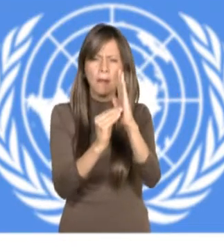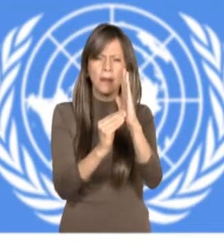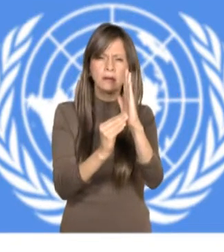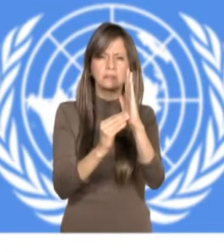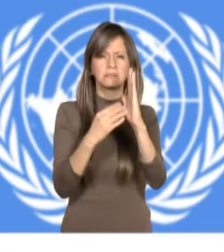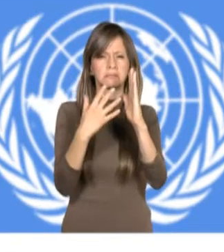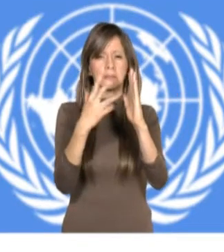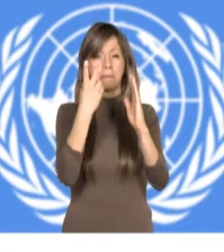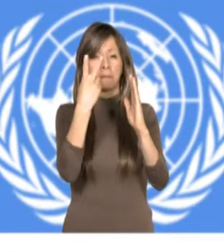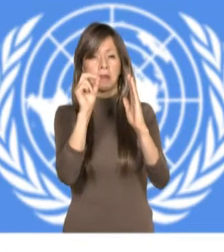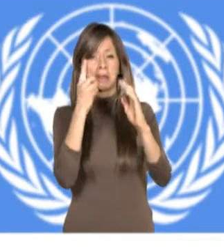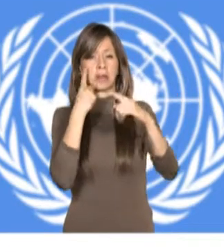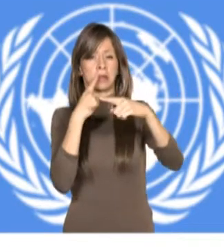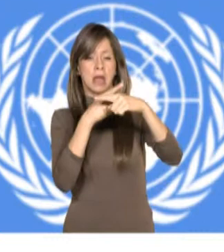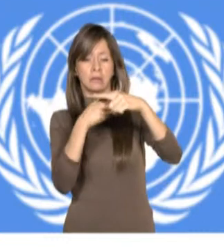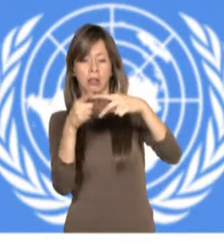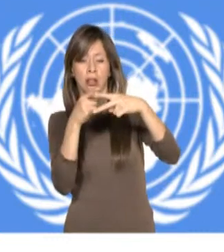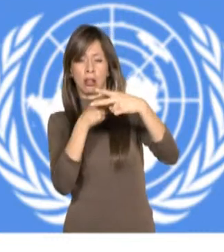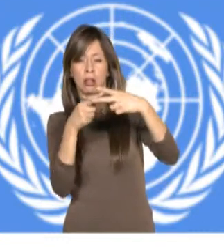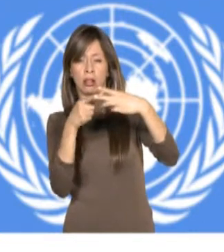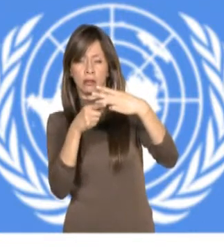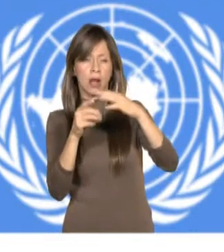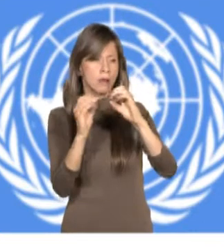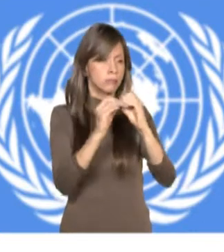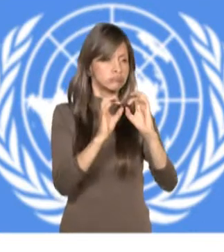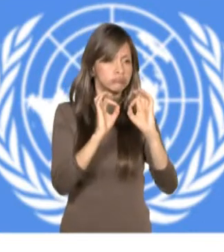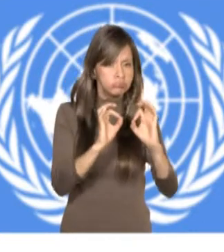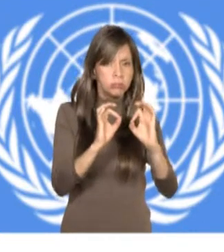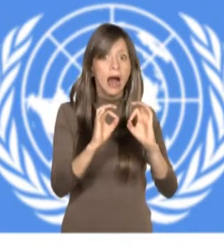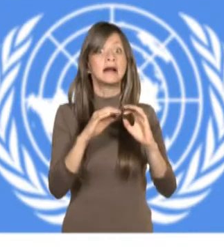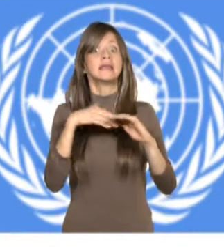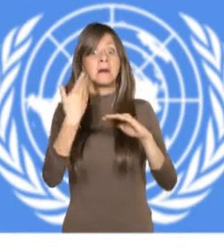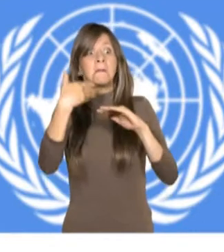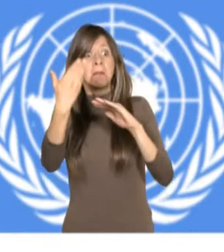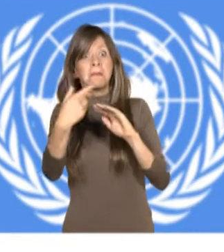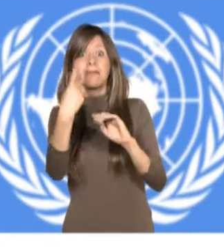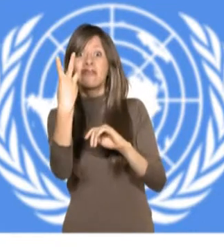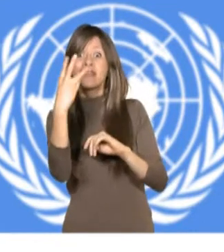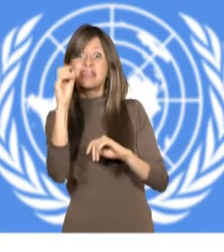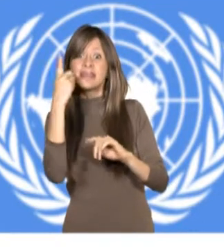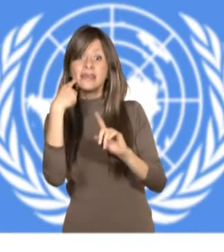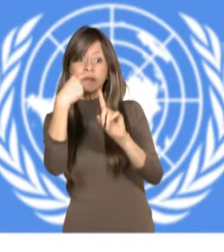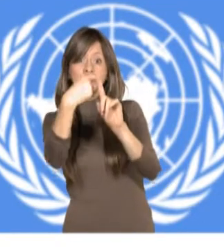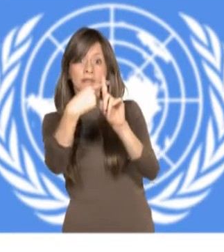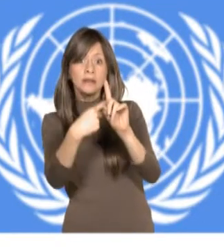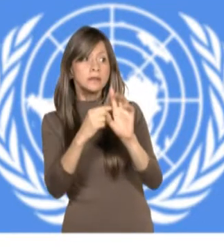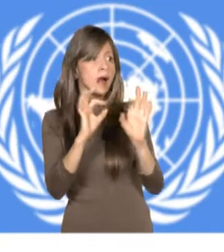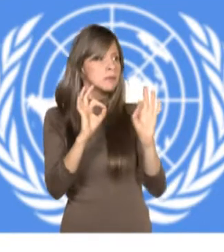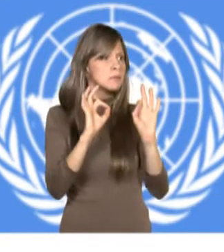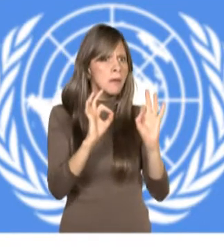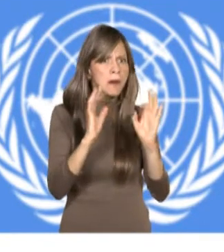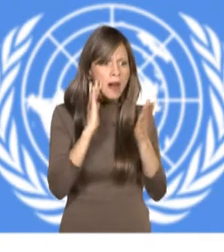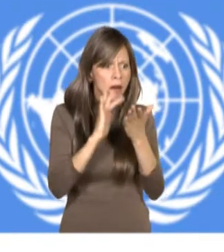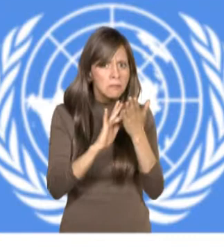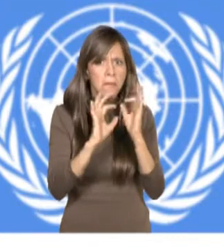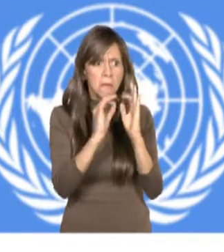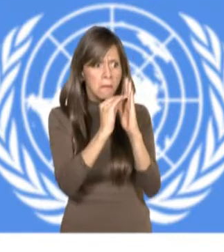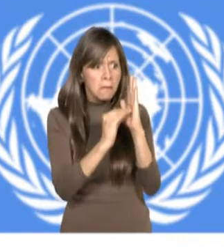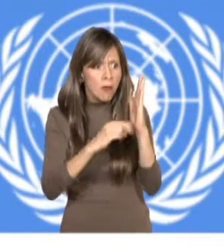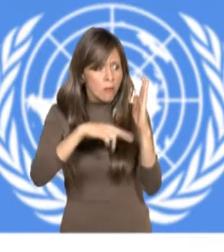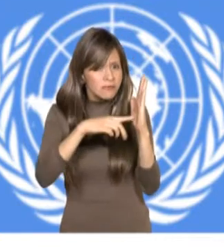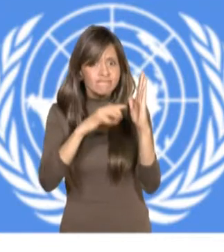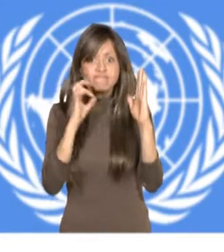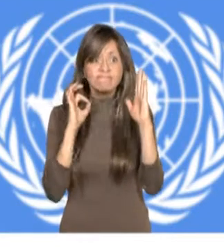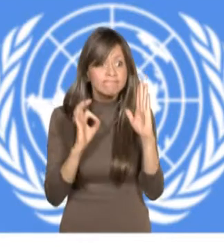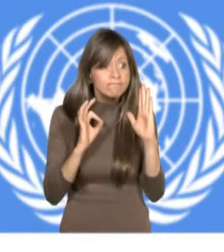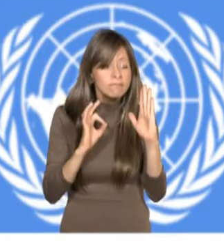vigor el 30º día a partir de la fecha en que haya sido depositado el 20º instrumento de